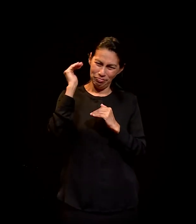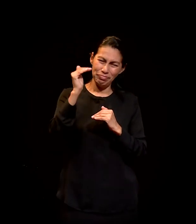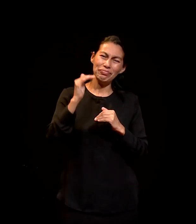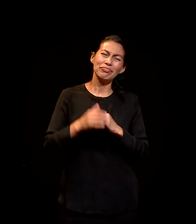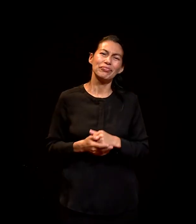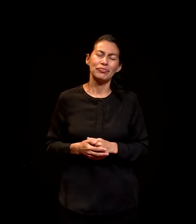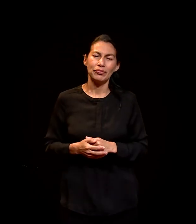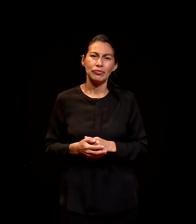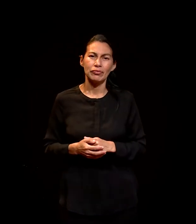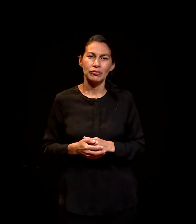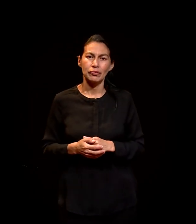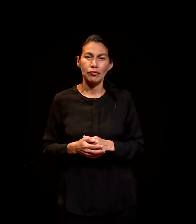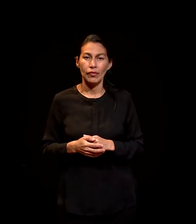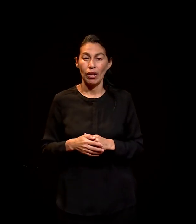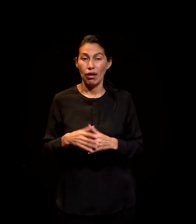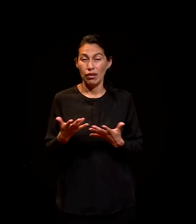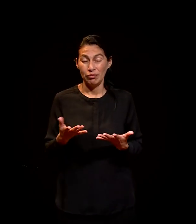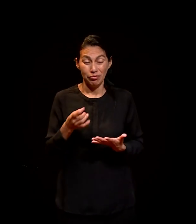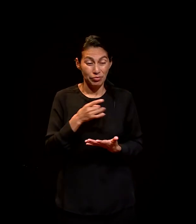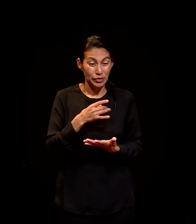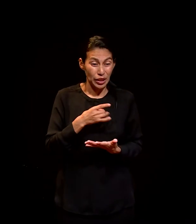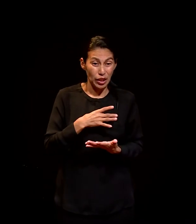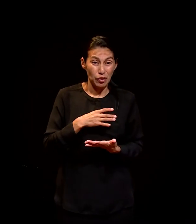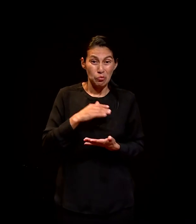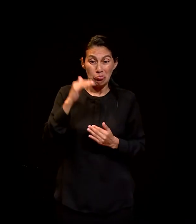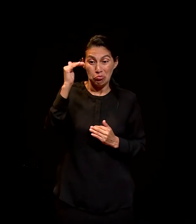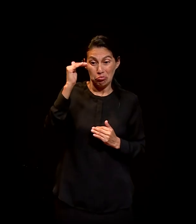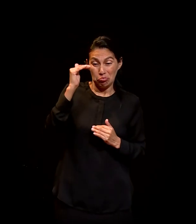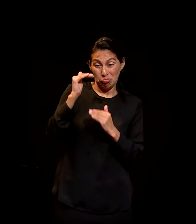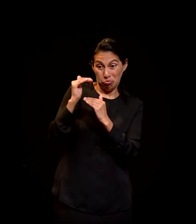aplasta aplasta nuestra mano